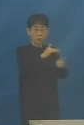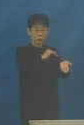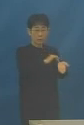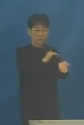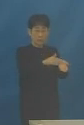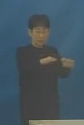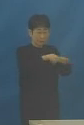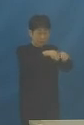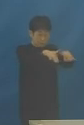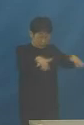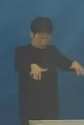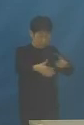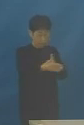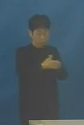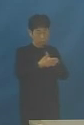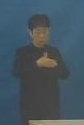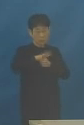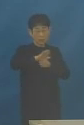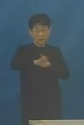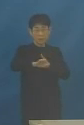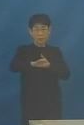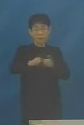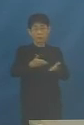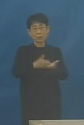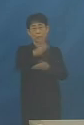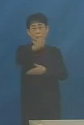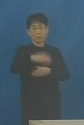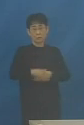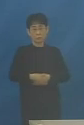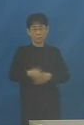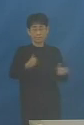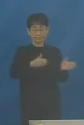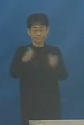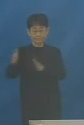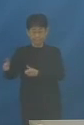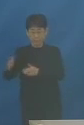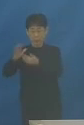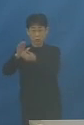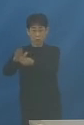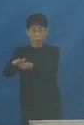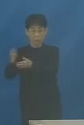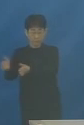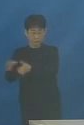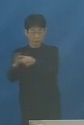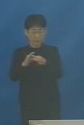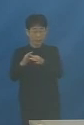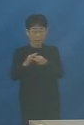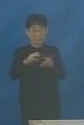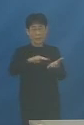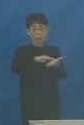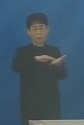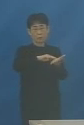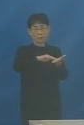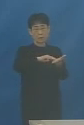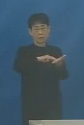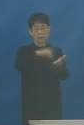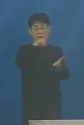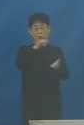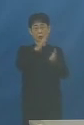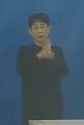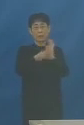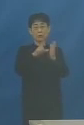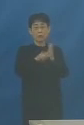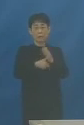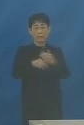いただきますまたの予防と関連しましてワクチンでありますが本件あの記者会見